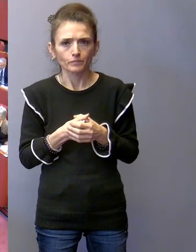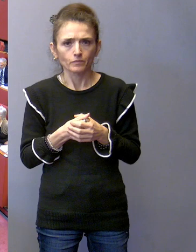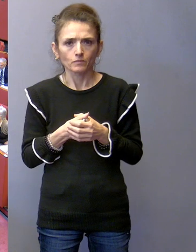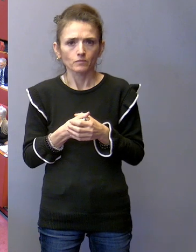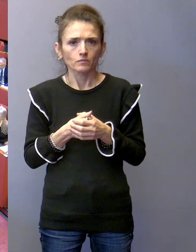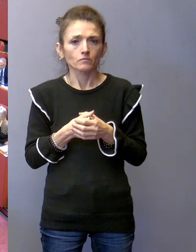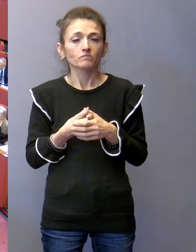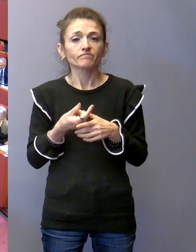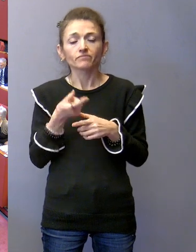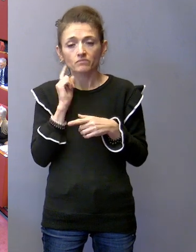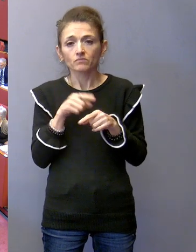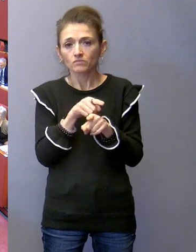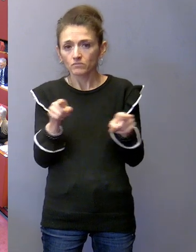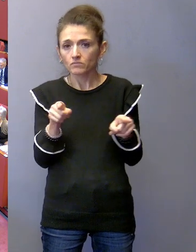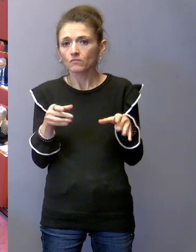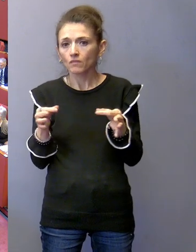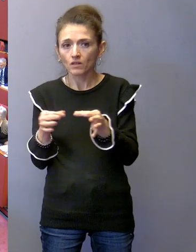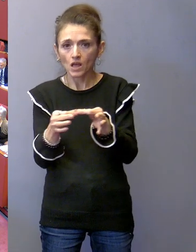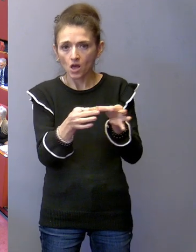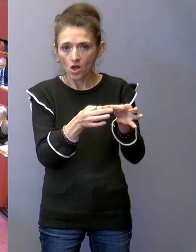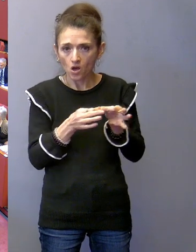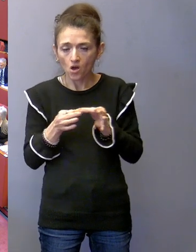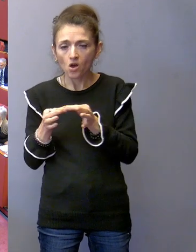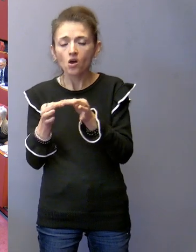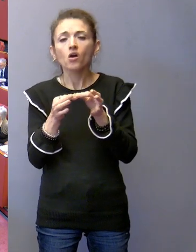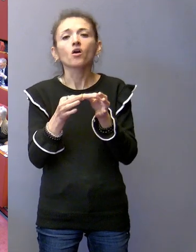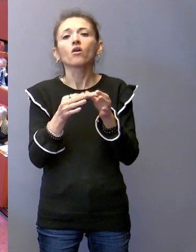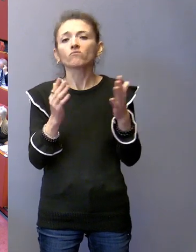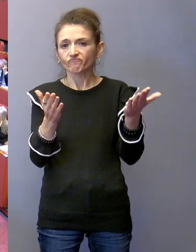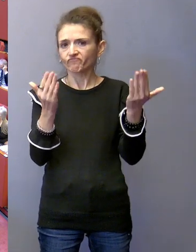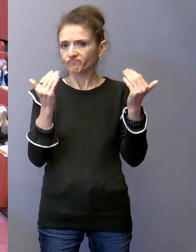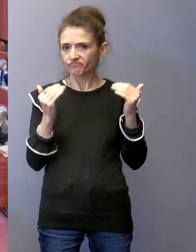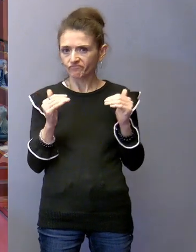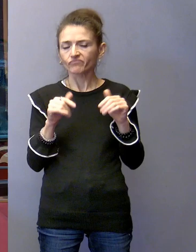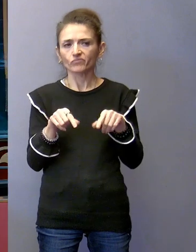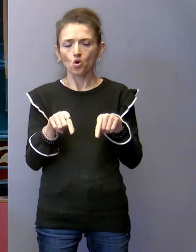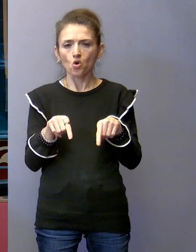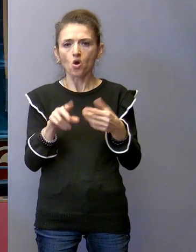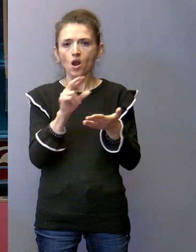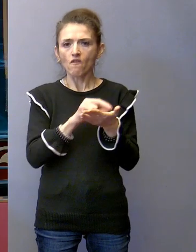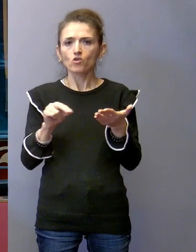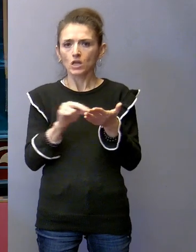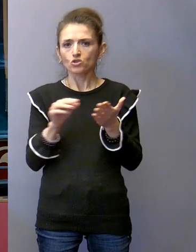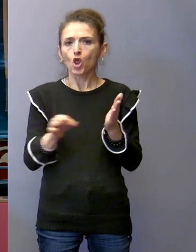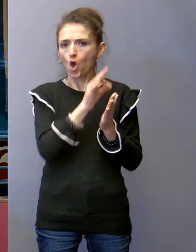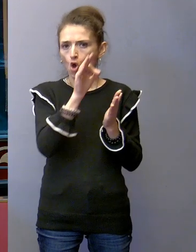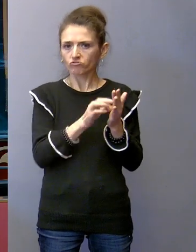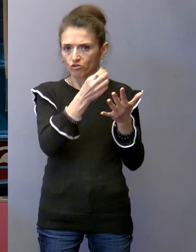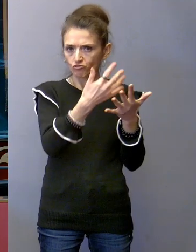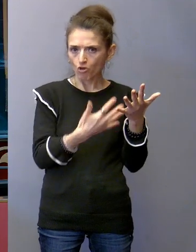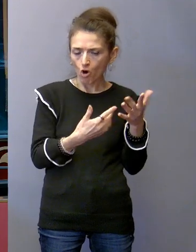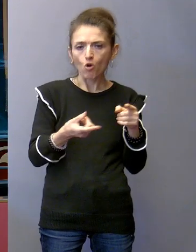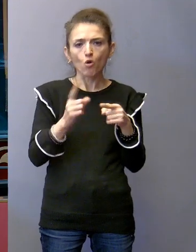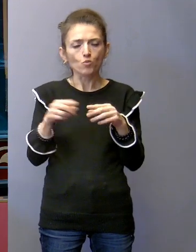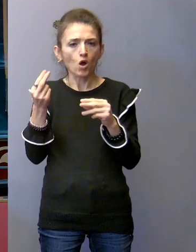Allora se siete d'accordo Io passerei la votazione degli ordini del giorno e poi delle emendamento accorpando